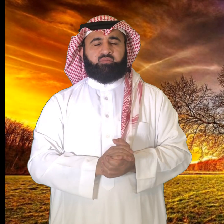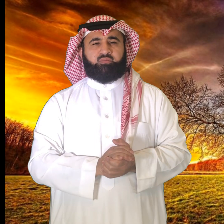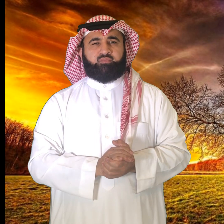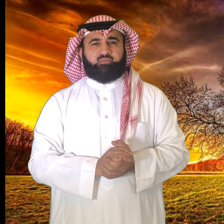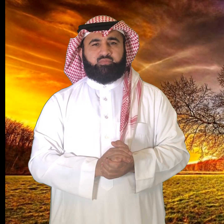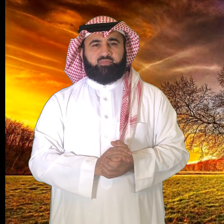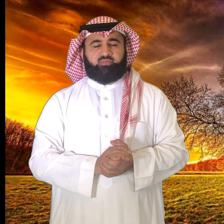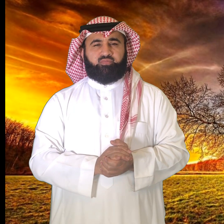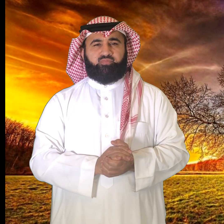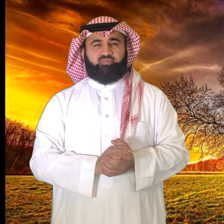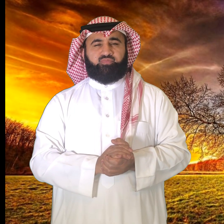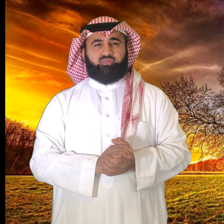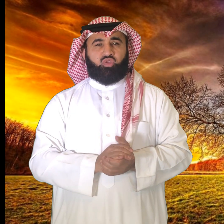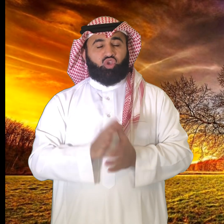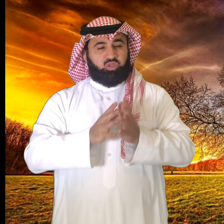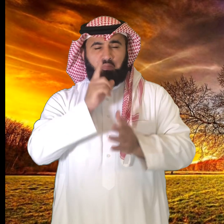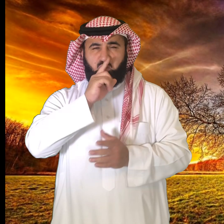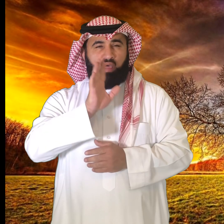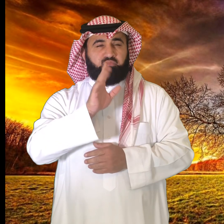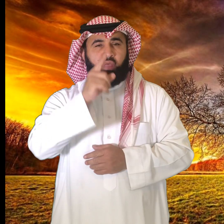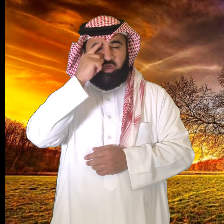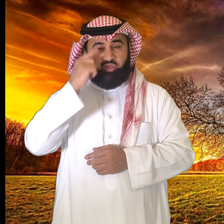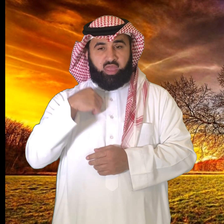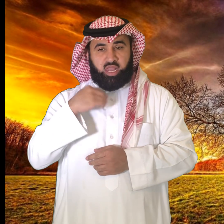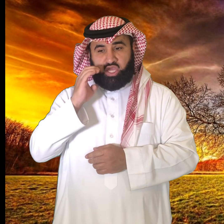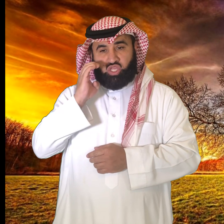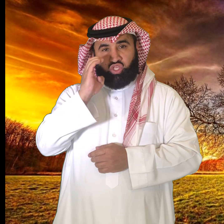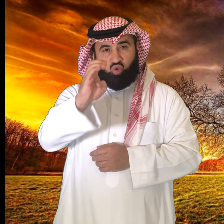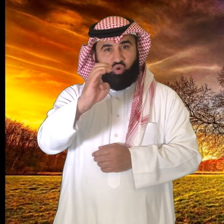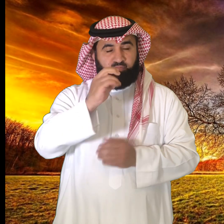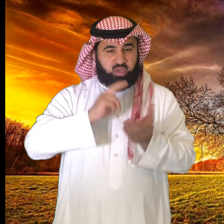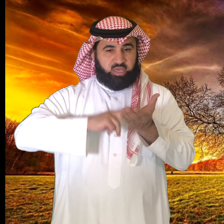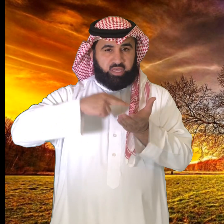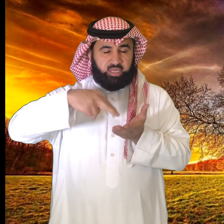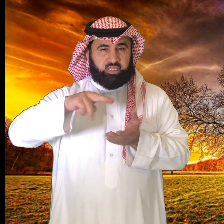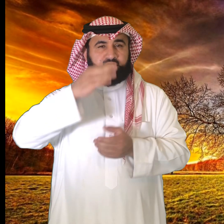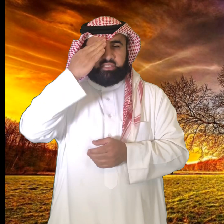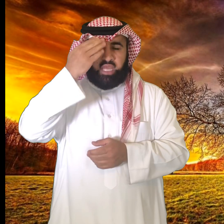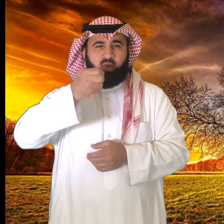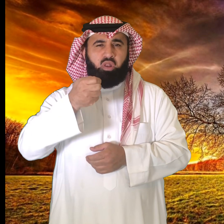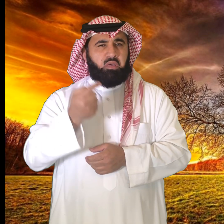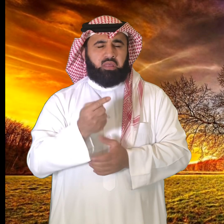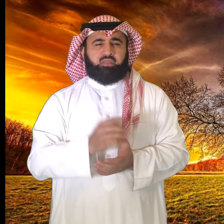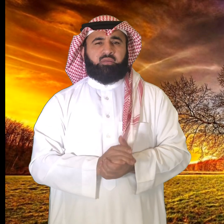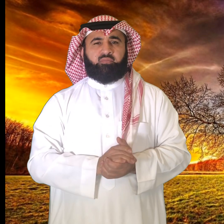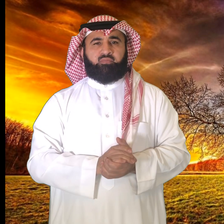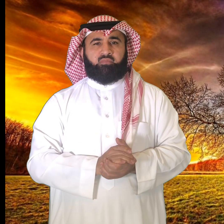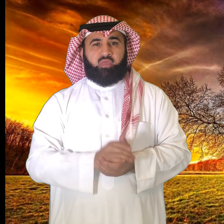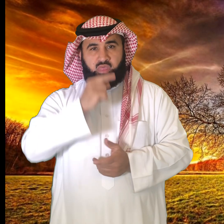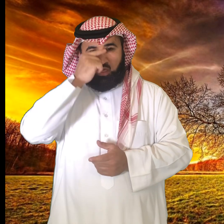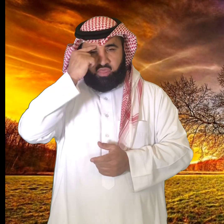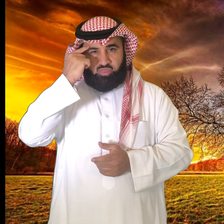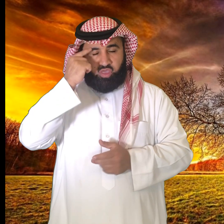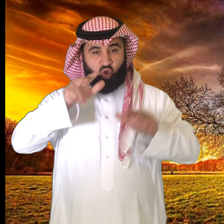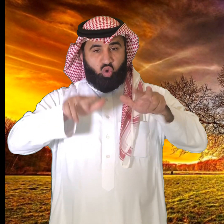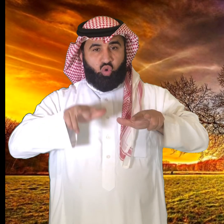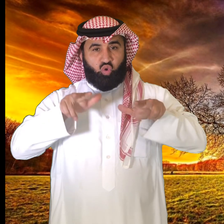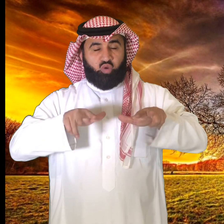ولهذا ولا بالكتابة. لكن إذا أنت رديت عليه بالكتابة تسلم عليه، لكن إذا كان